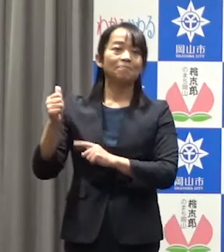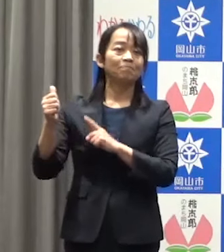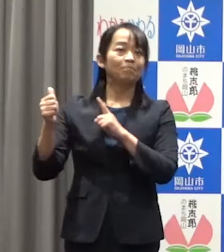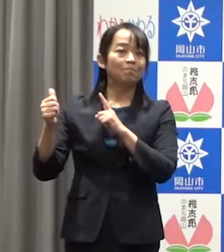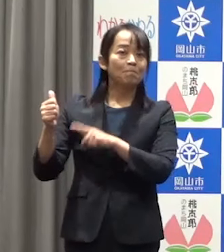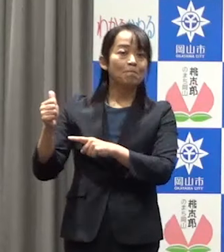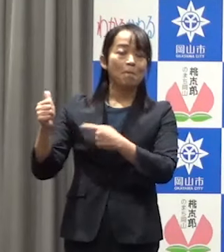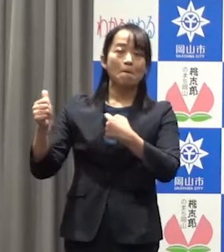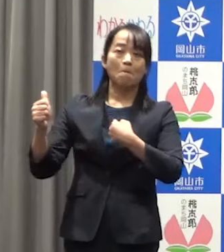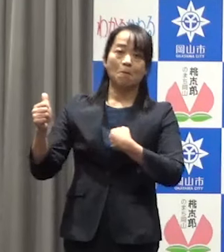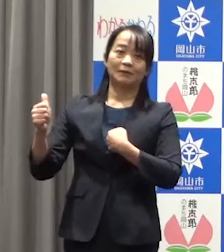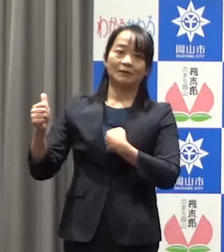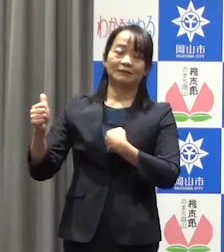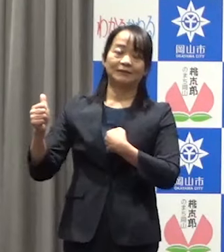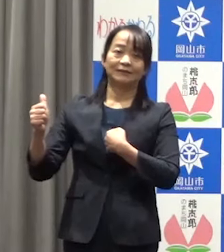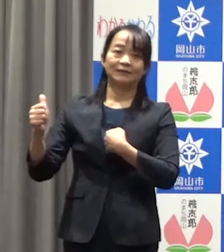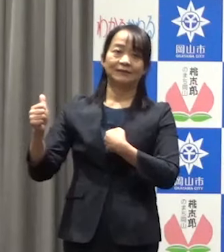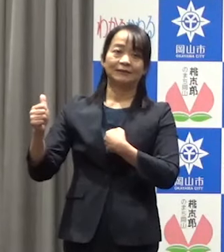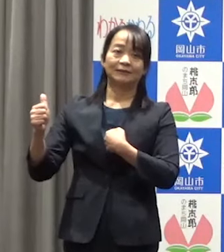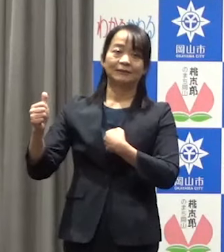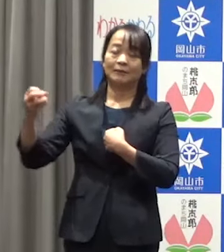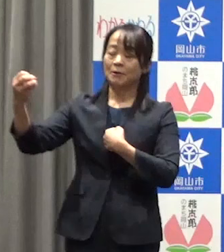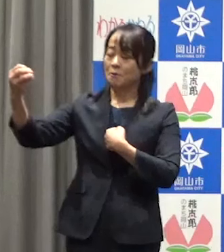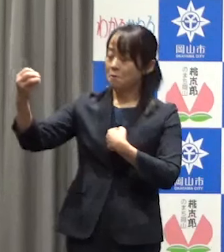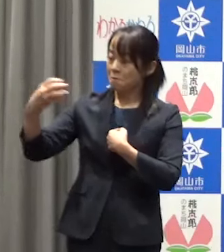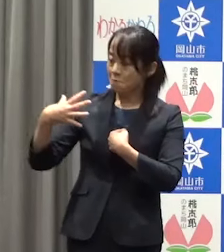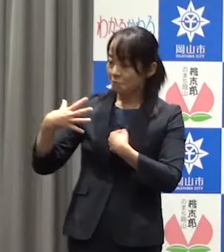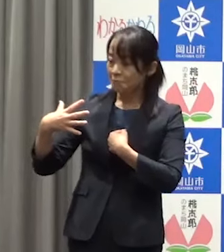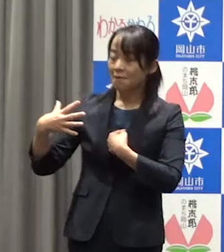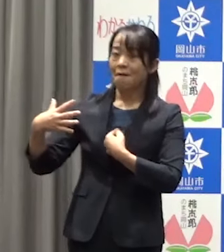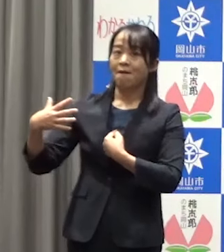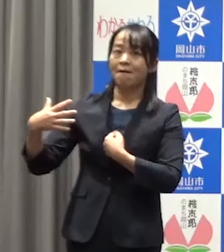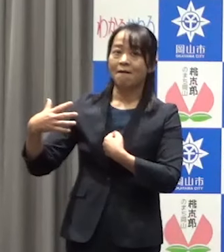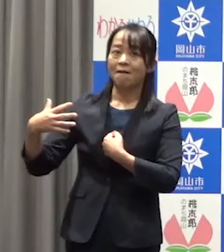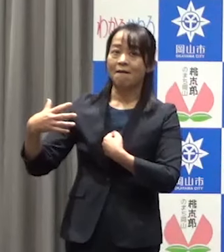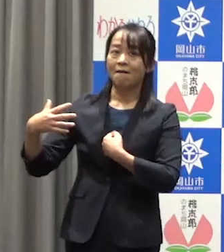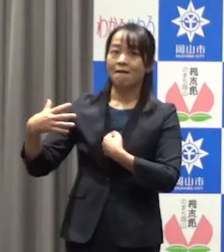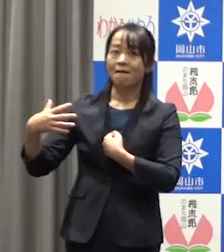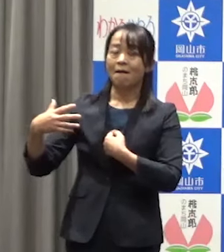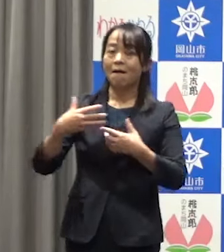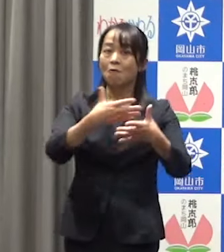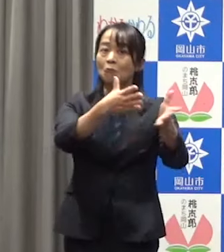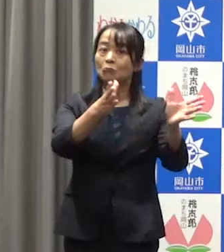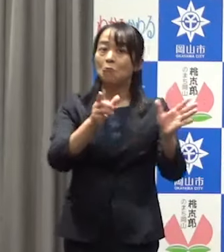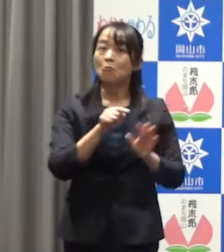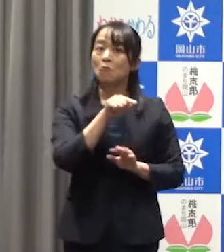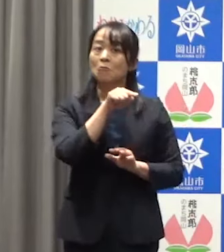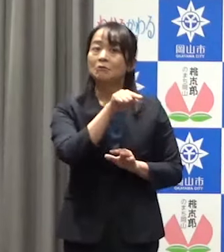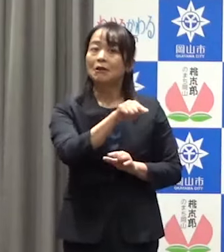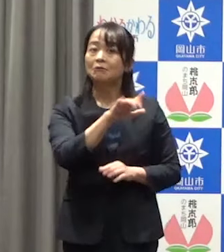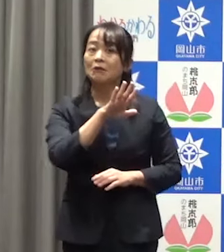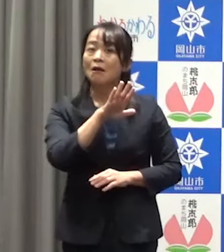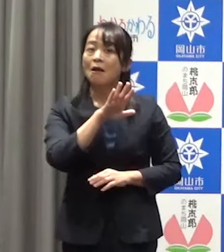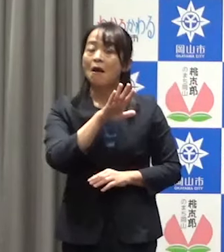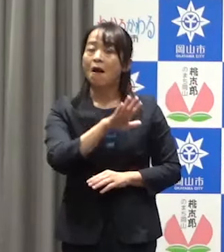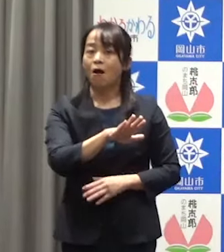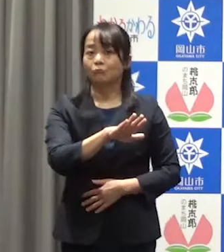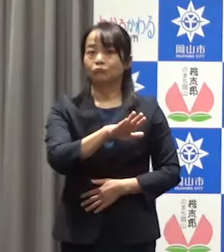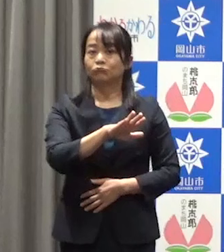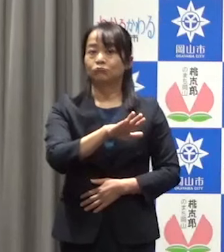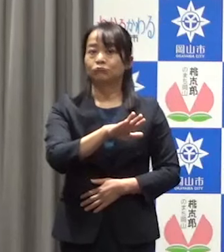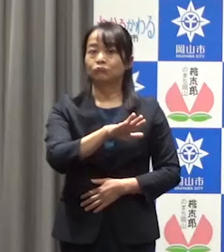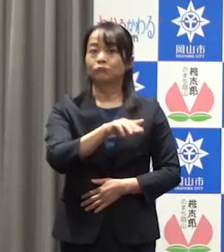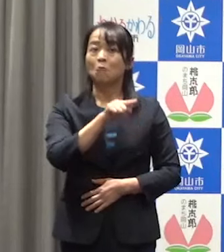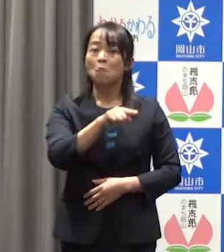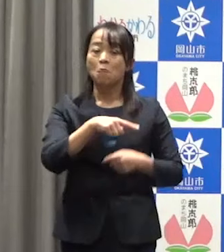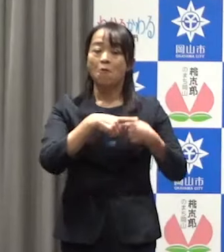対して、大森さん、チャンピオンメイヤーズというシステムがあると、いろいろ勉強